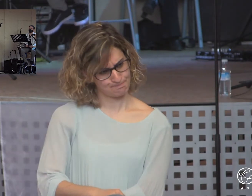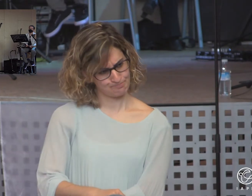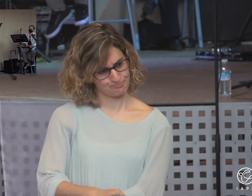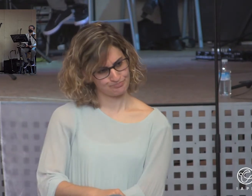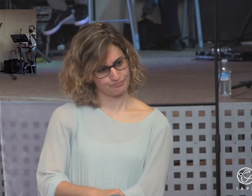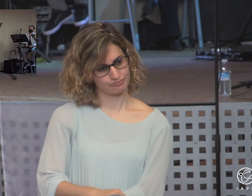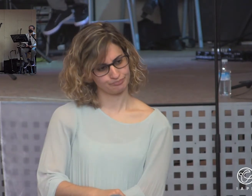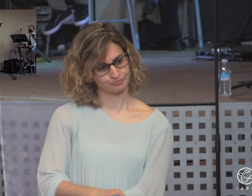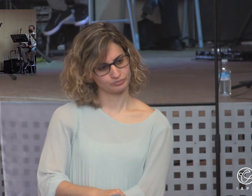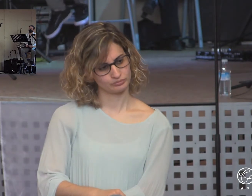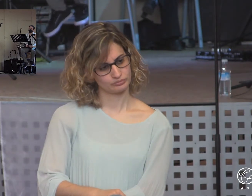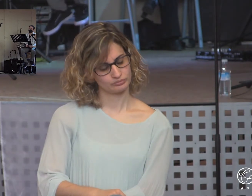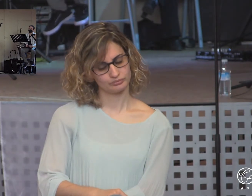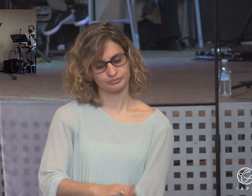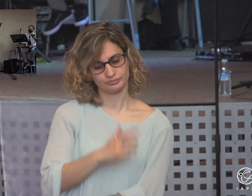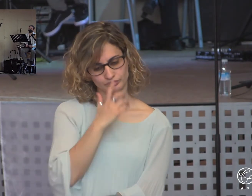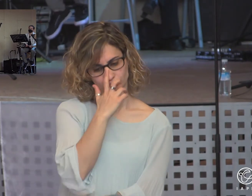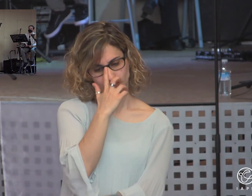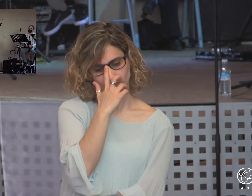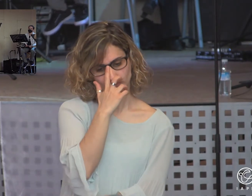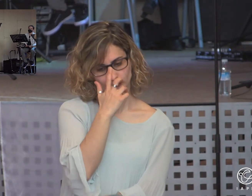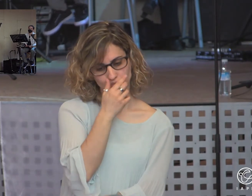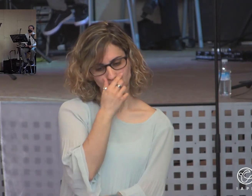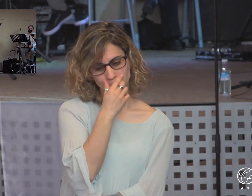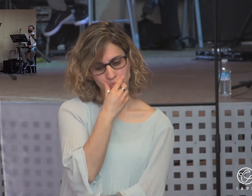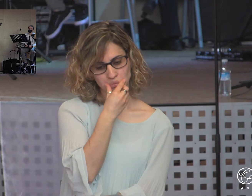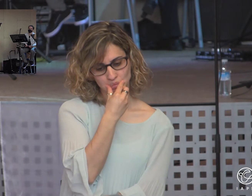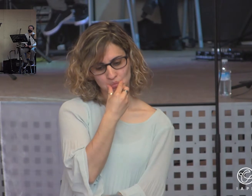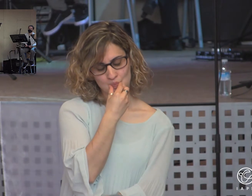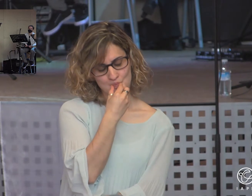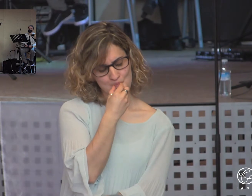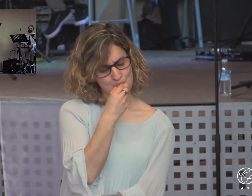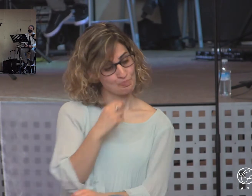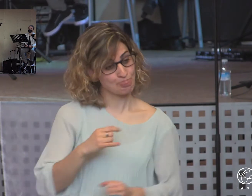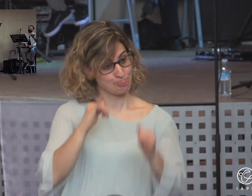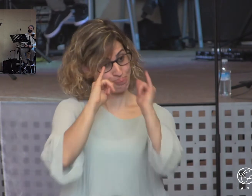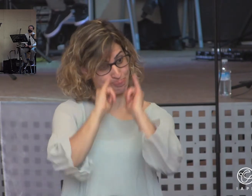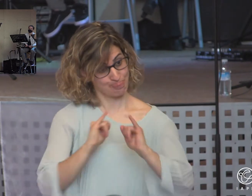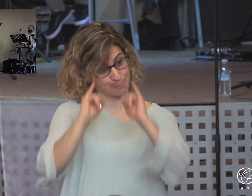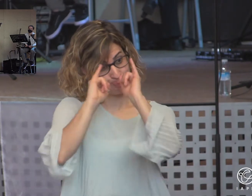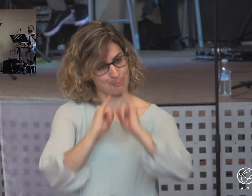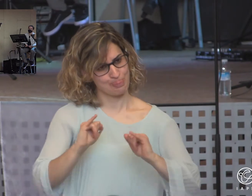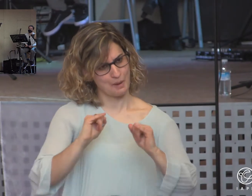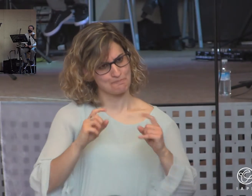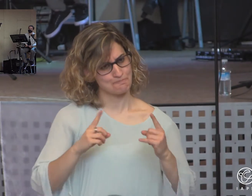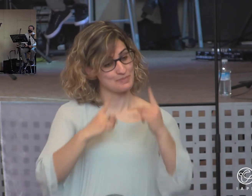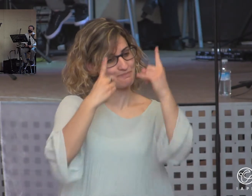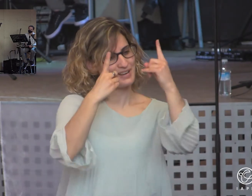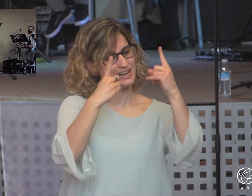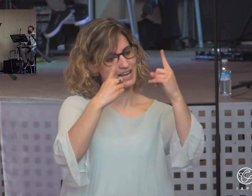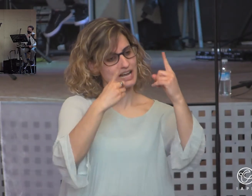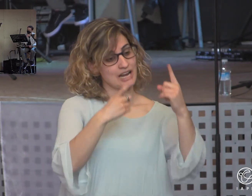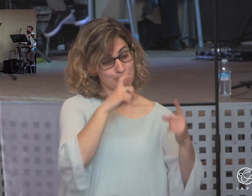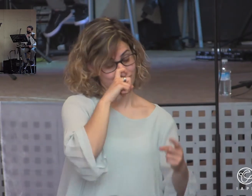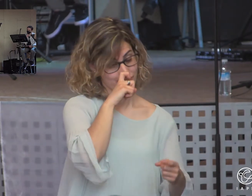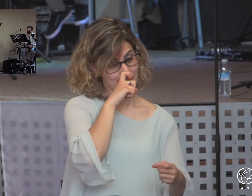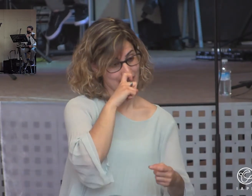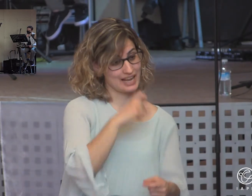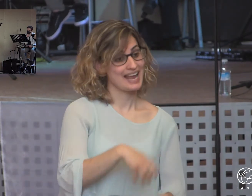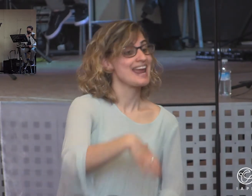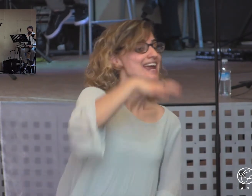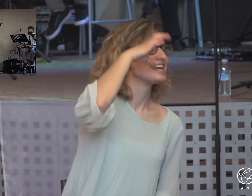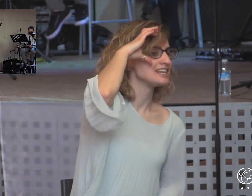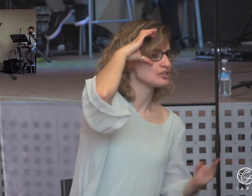escuchar, obedecer y aprender. Segunda celebración, Juan